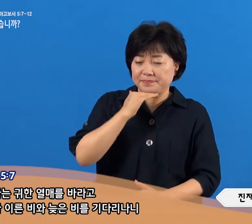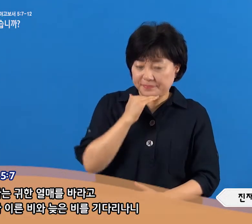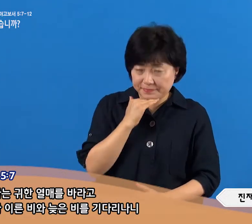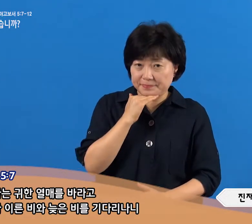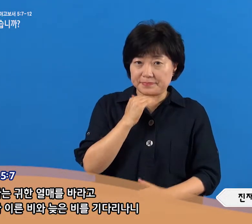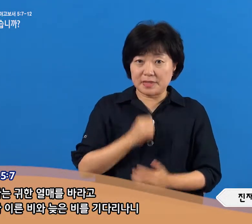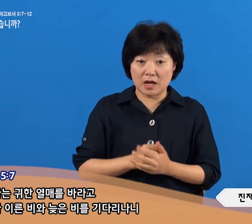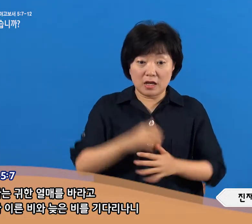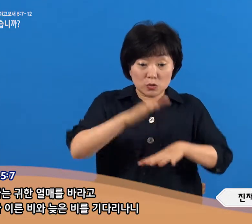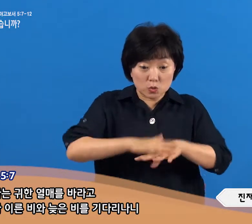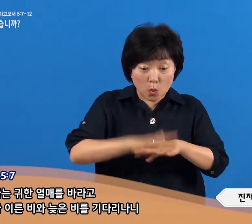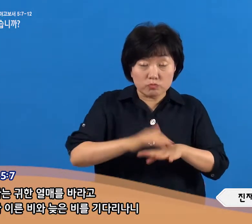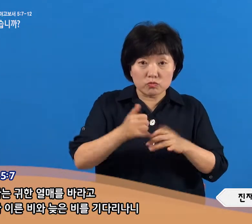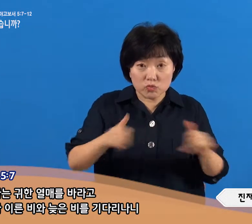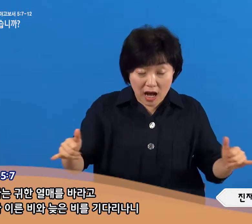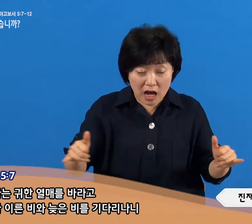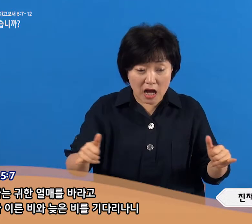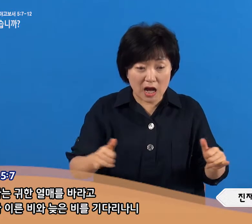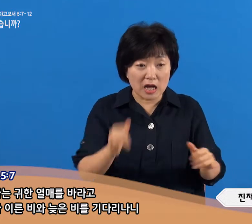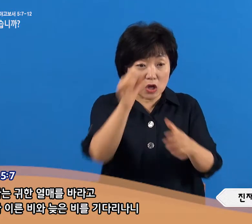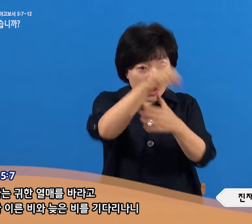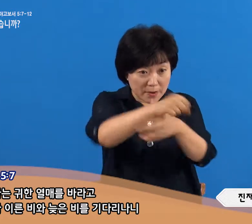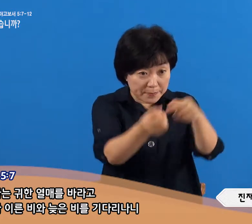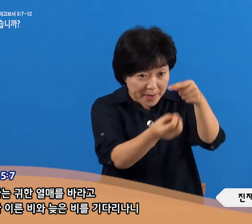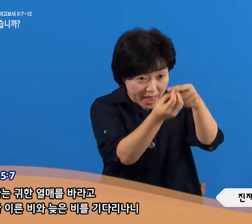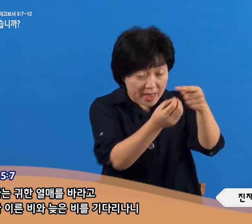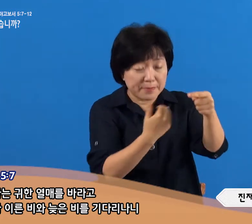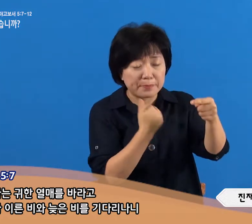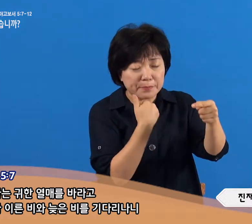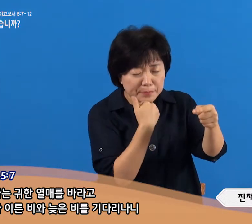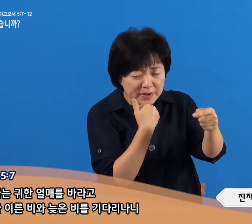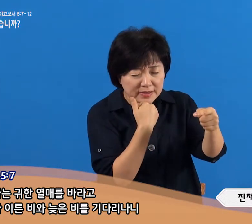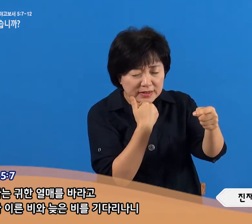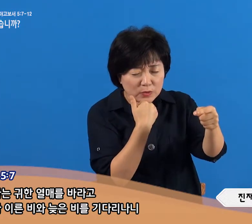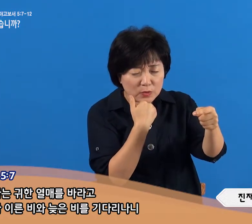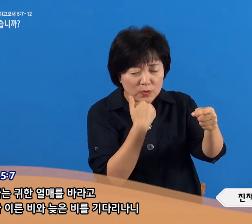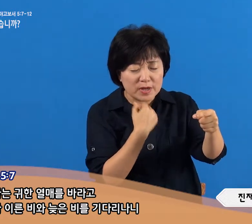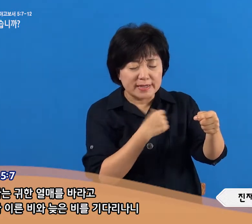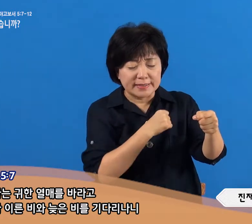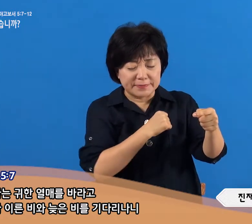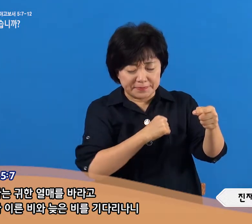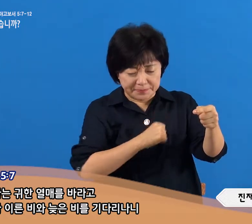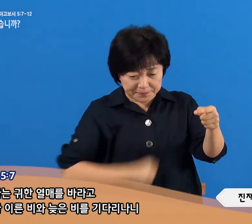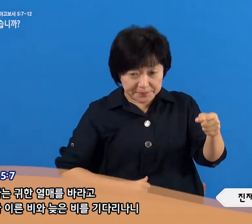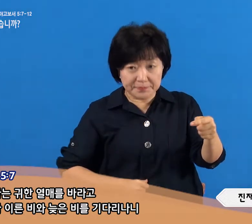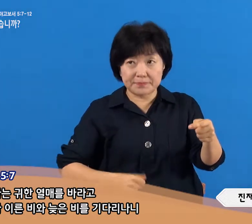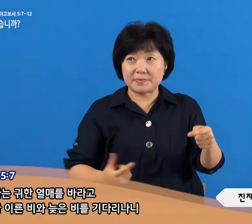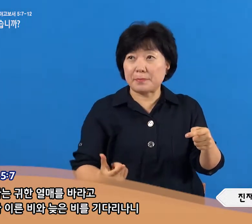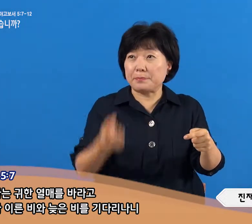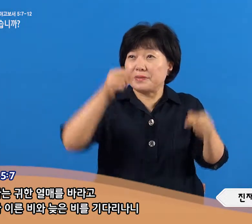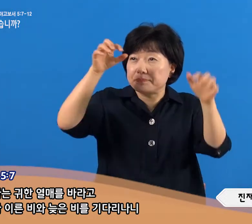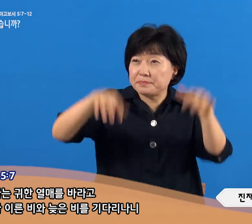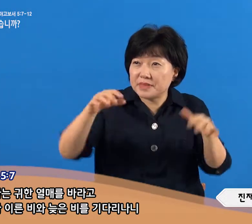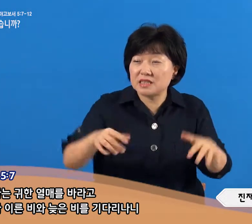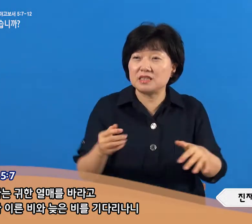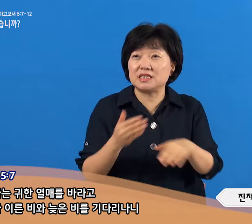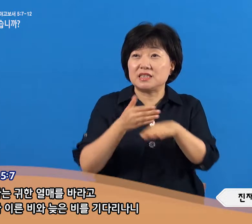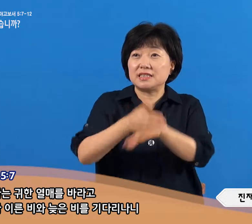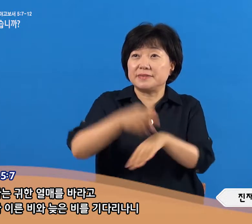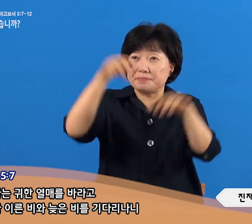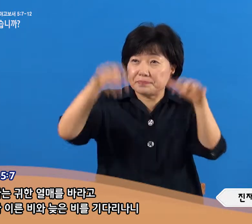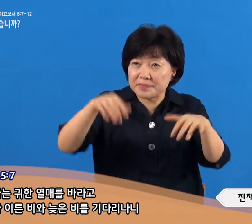열매를 바라고 길이 참아 이른 비와 늦은 비를 기다리나니. 성경은 길이 참으라는